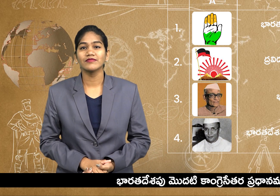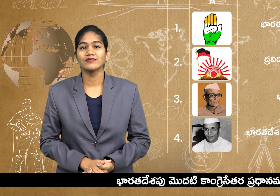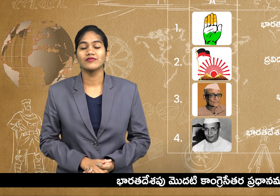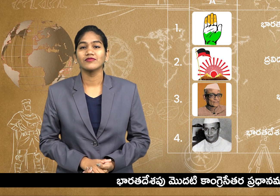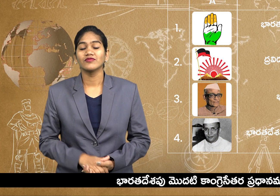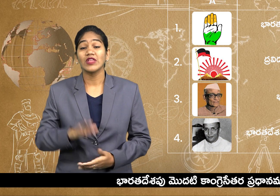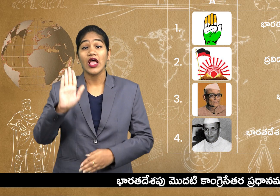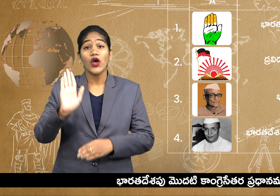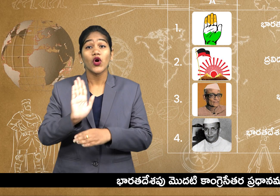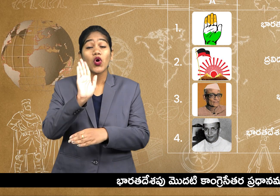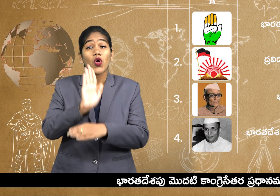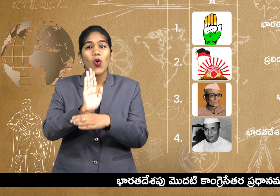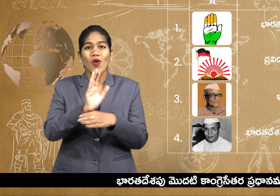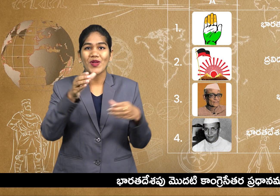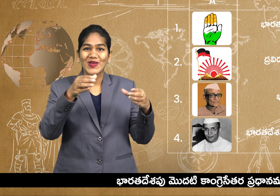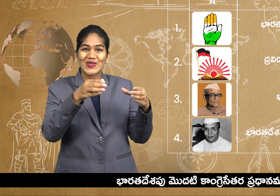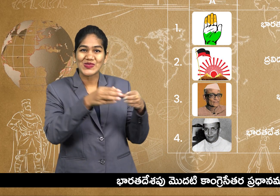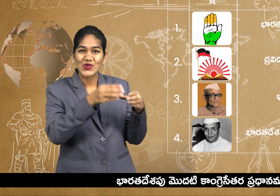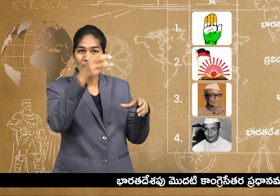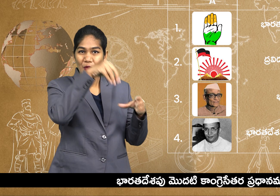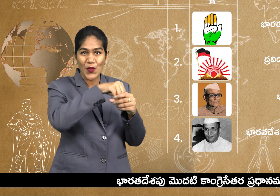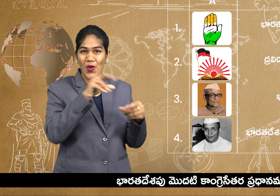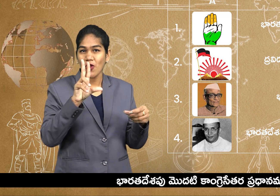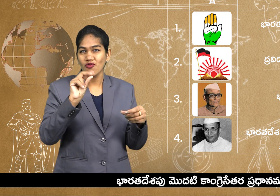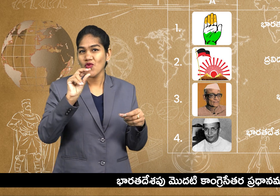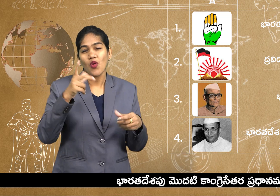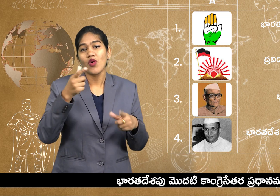భారతదేశపు మొదటి కాంగ్రెసేతర ప్రధానమంత్రి.